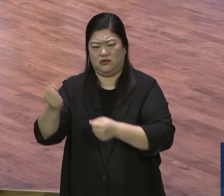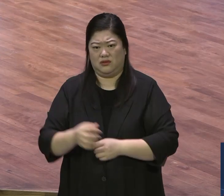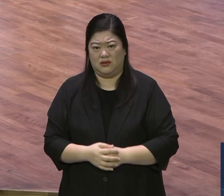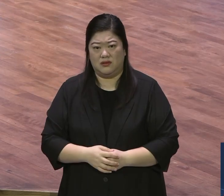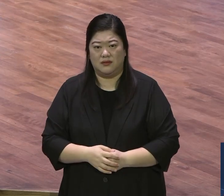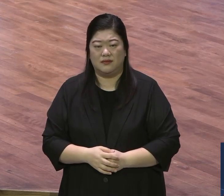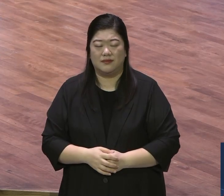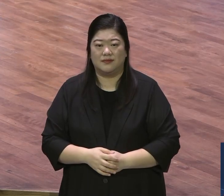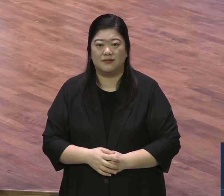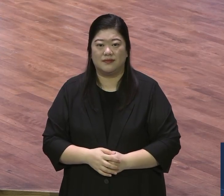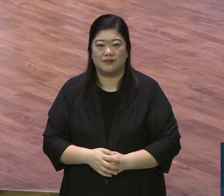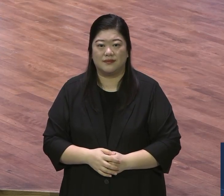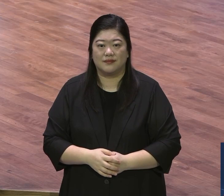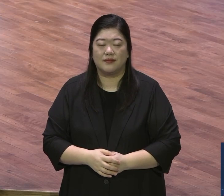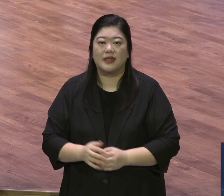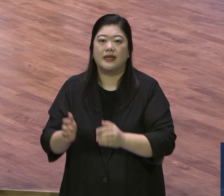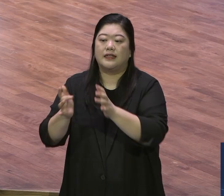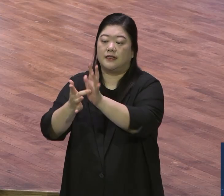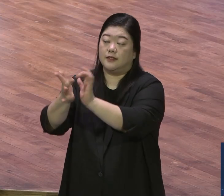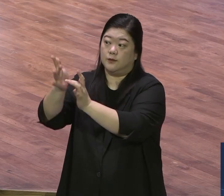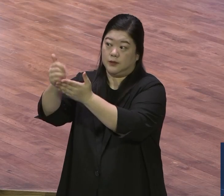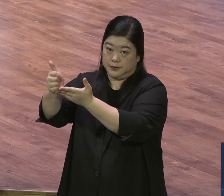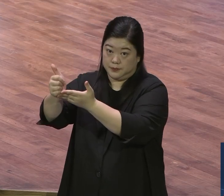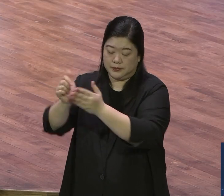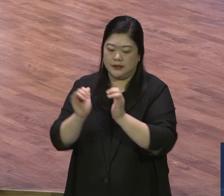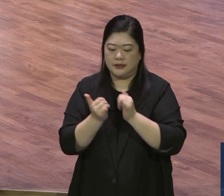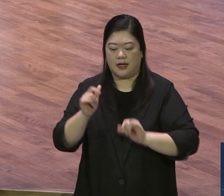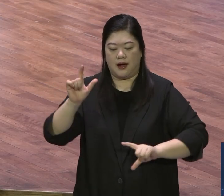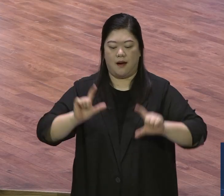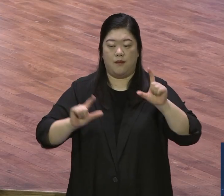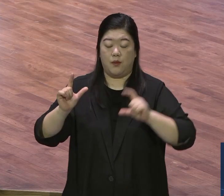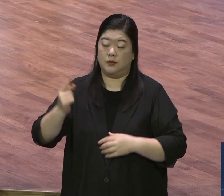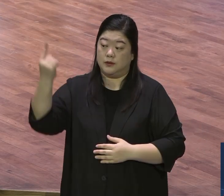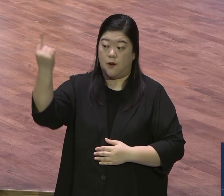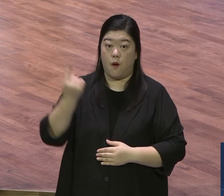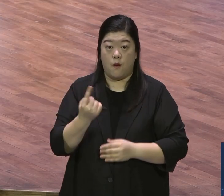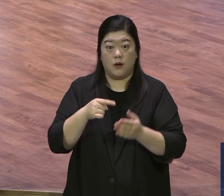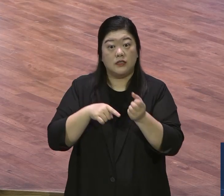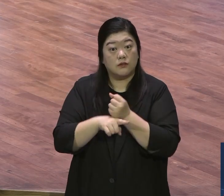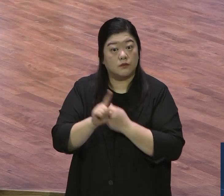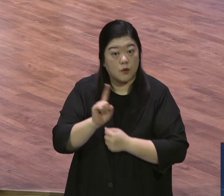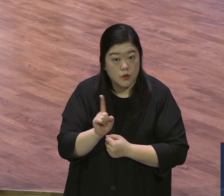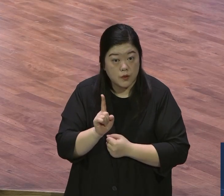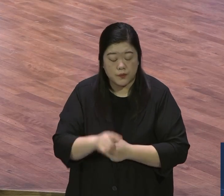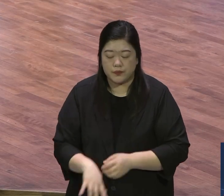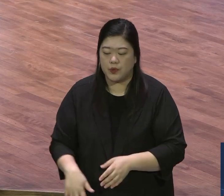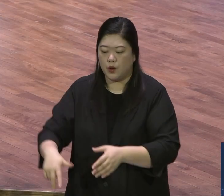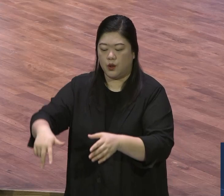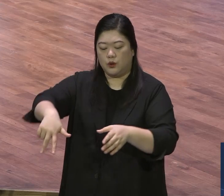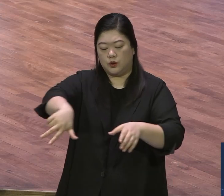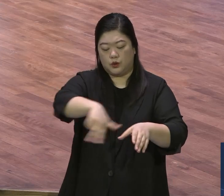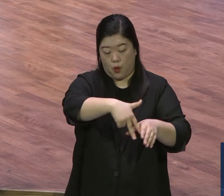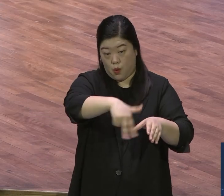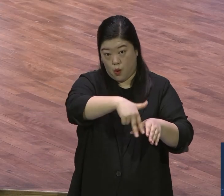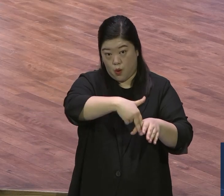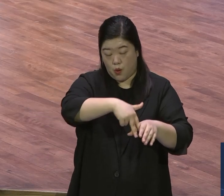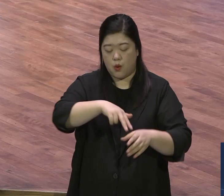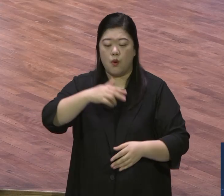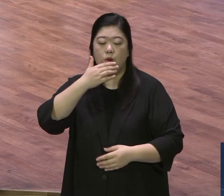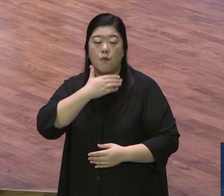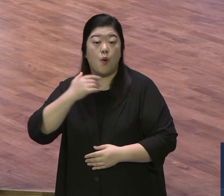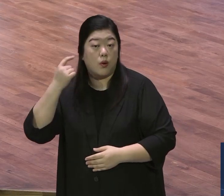예수님께서 땅에 육신의 옷을 입고 오신 것은 이런 종교와 복음을 확실하게 구분해